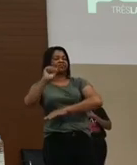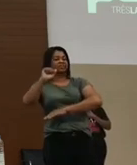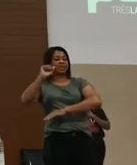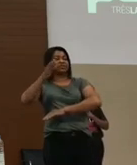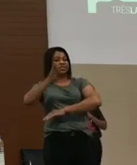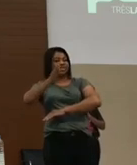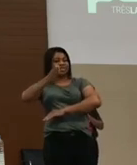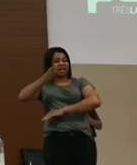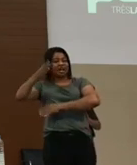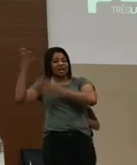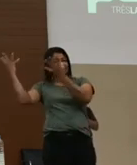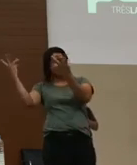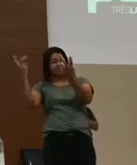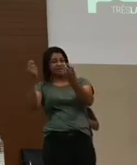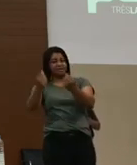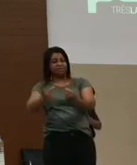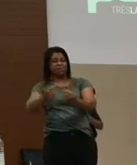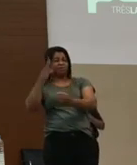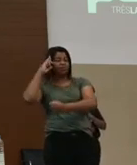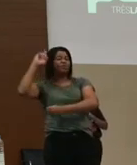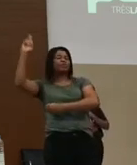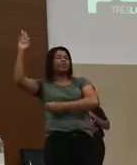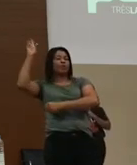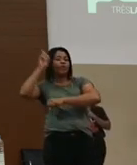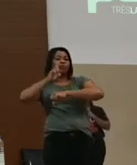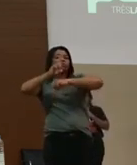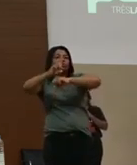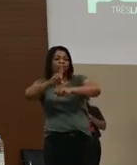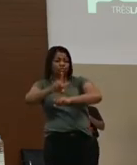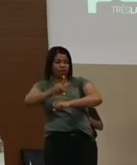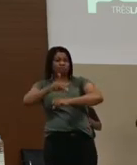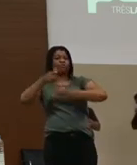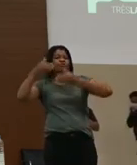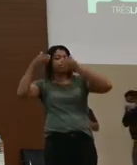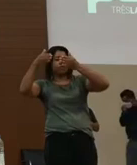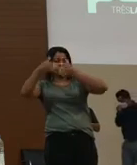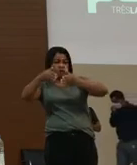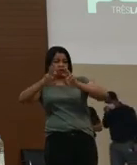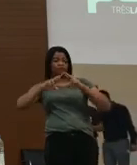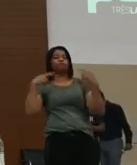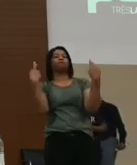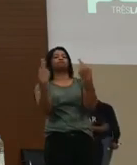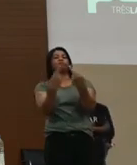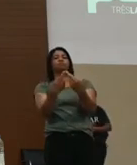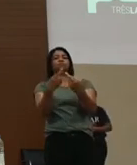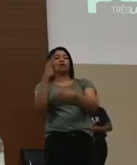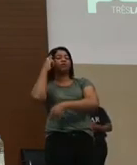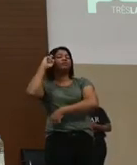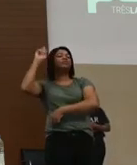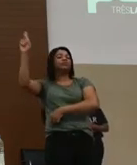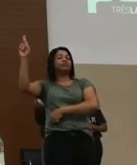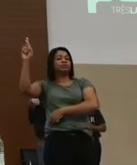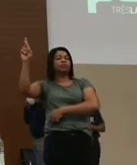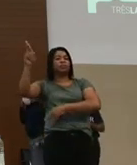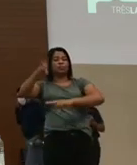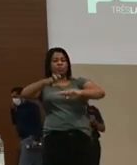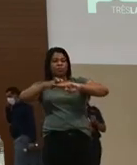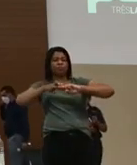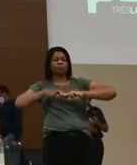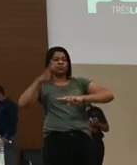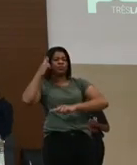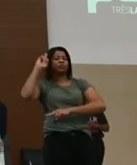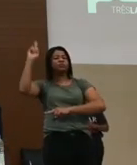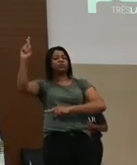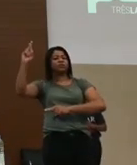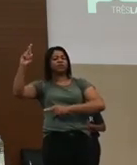do Senhor, ó Deus, um dom, ó Deus querido, ó Pai amado, de propósito no reino do Senhor, ó Pai amado. Por isso,